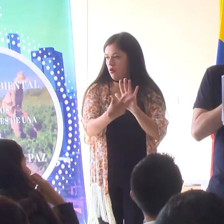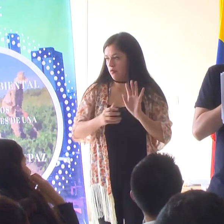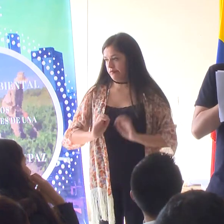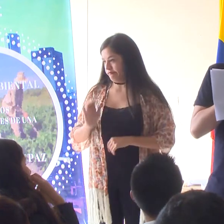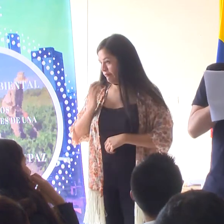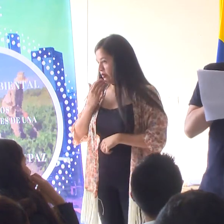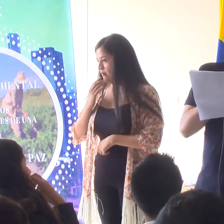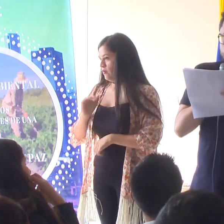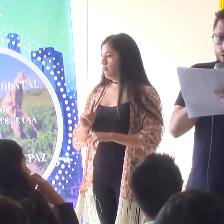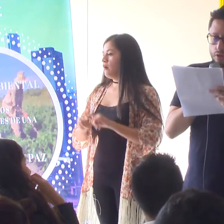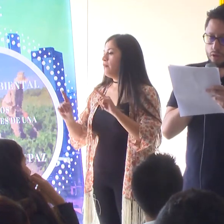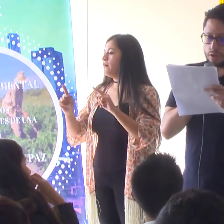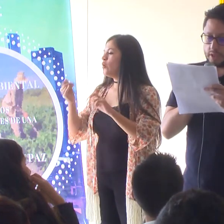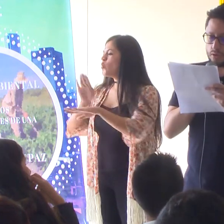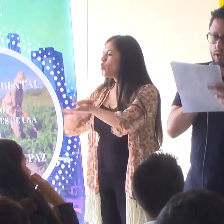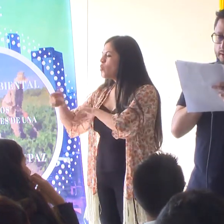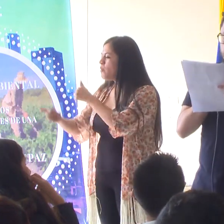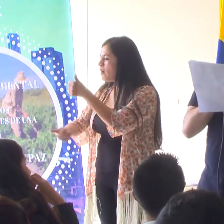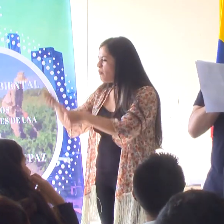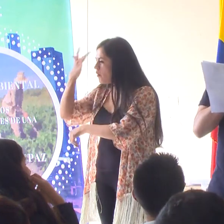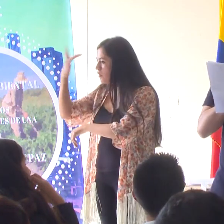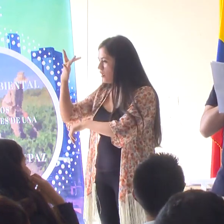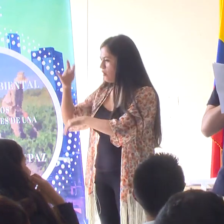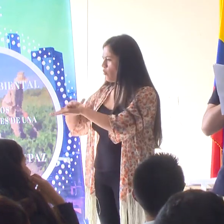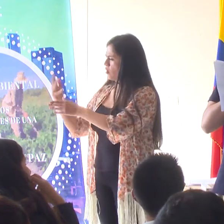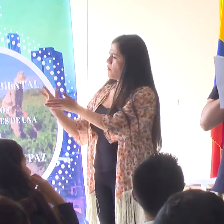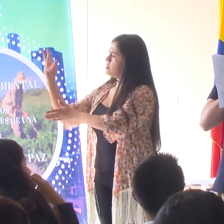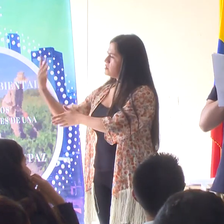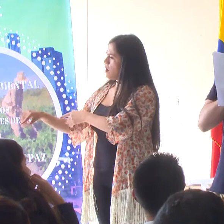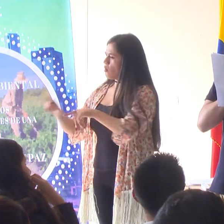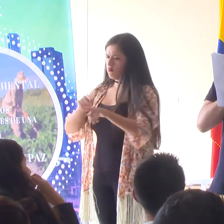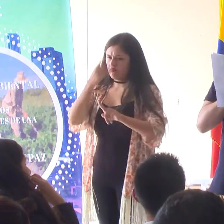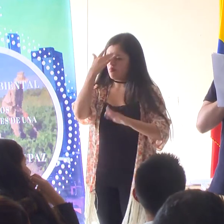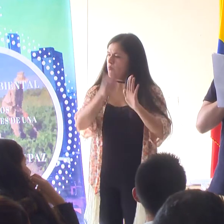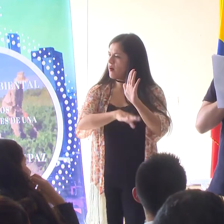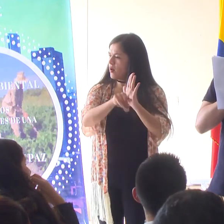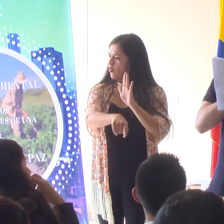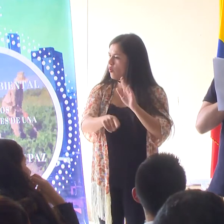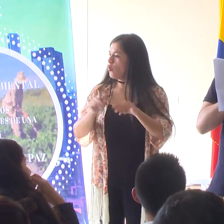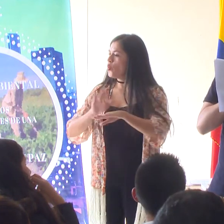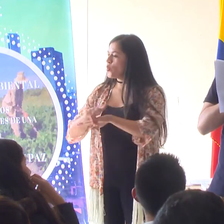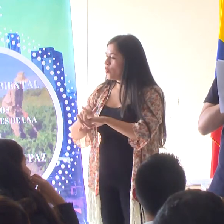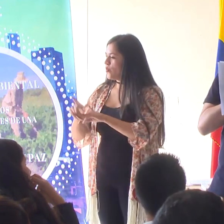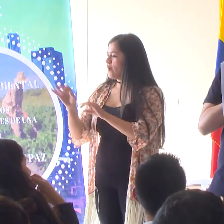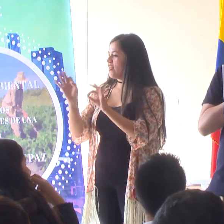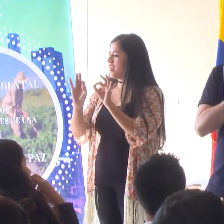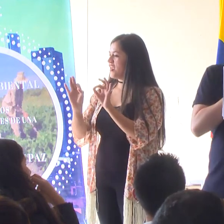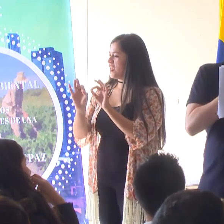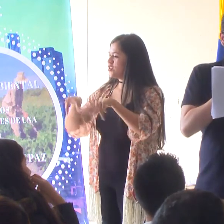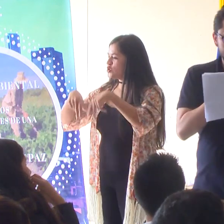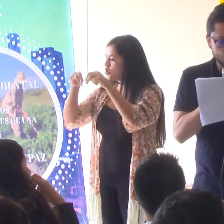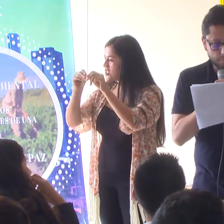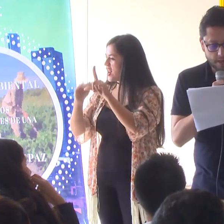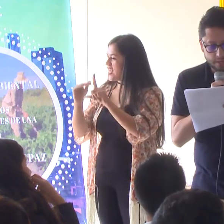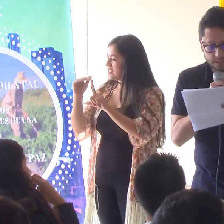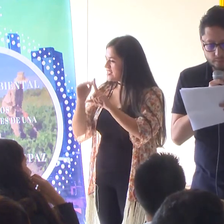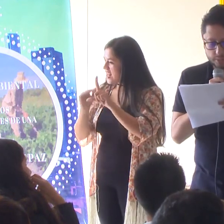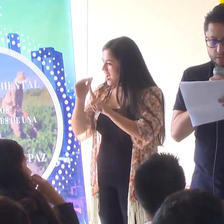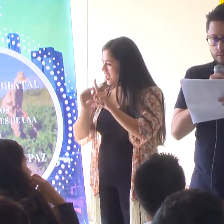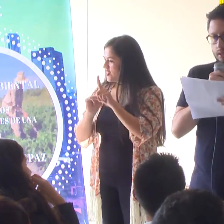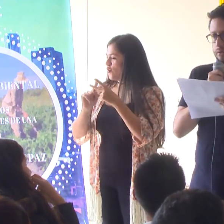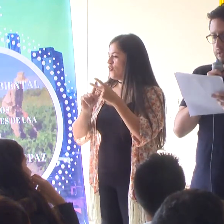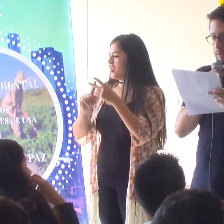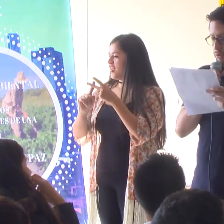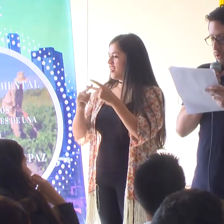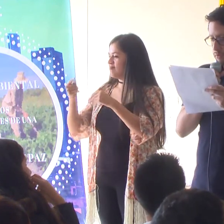el estrato socioeconómico la valorización y el avalúo catastral por supuesto el lote suba paga más